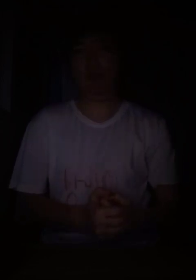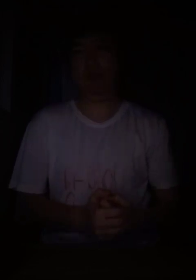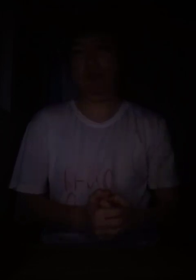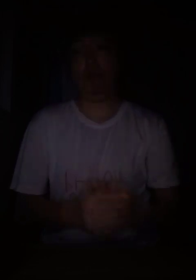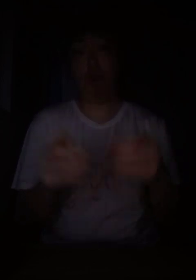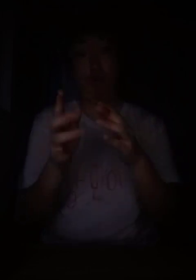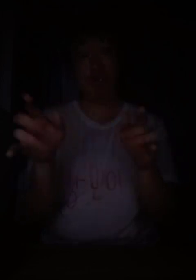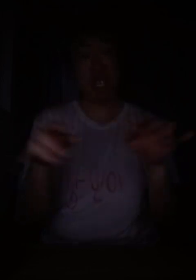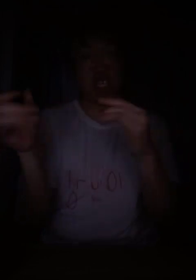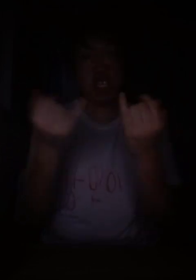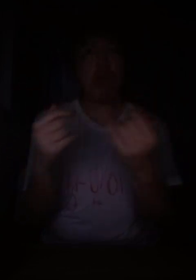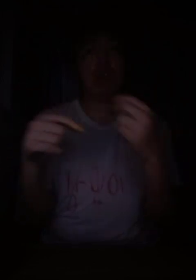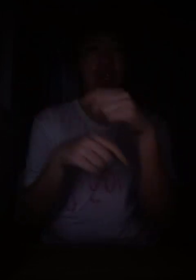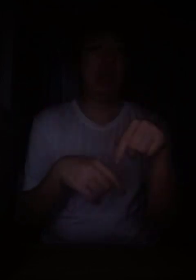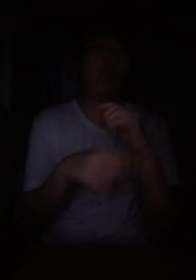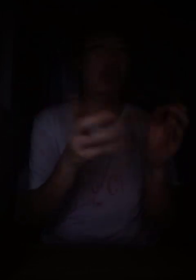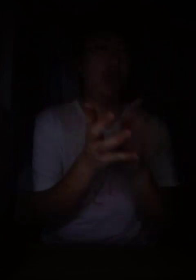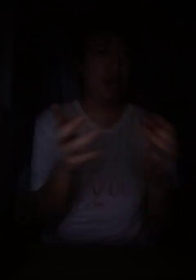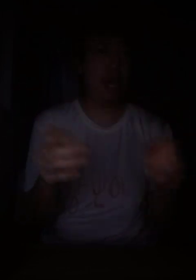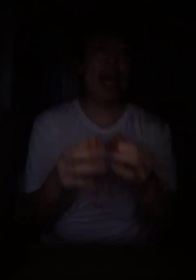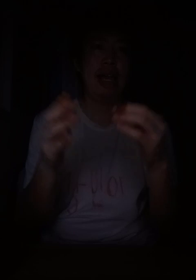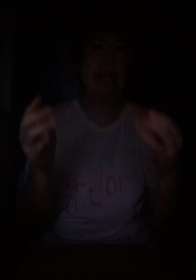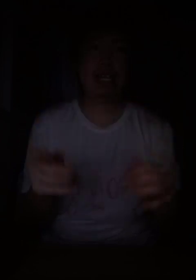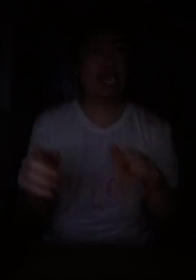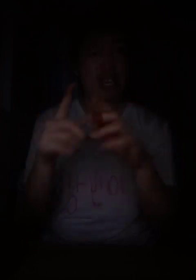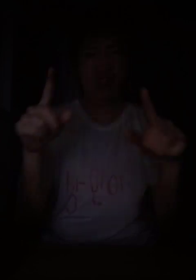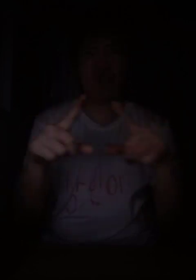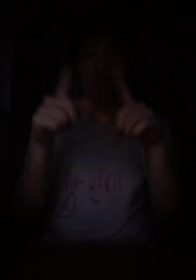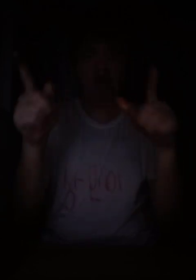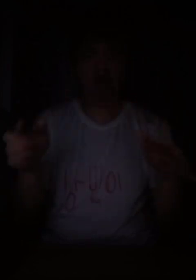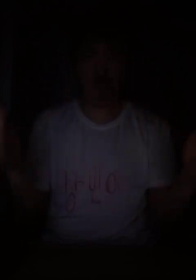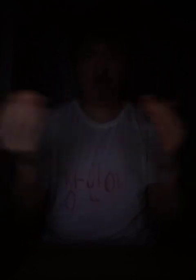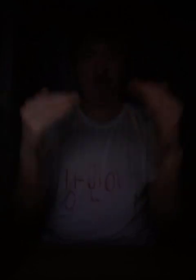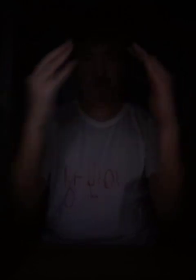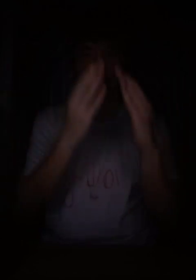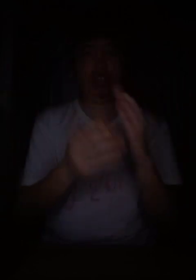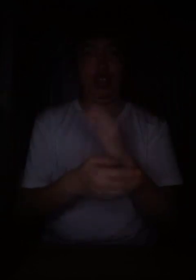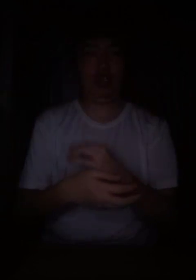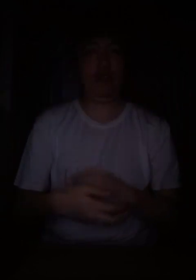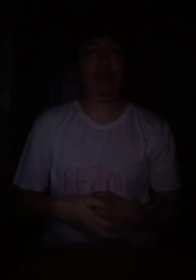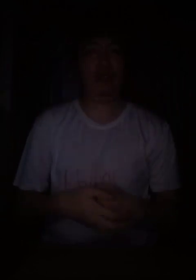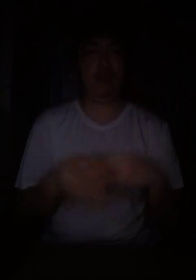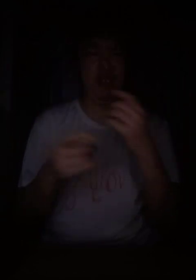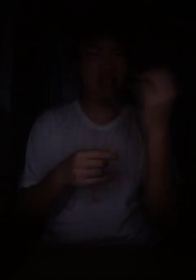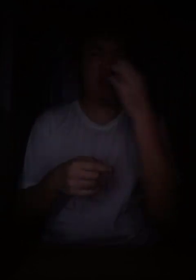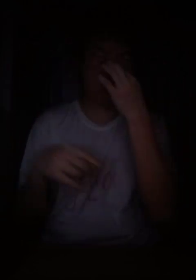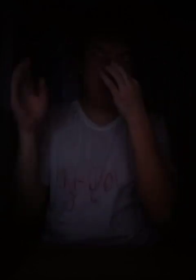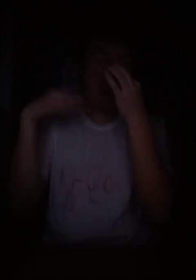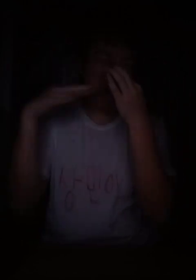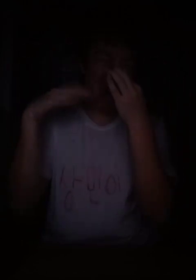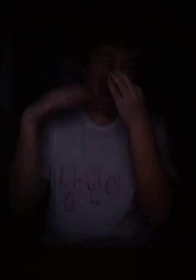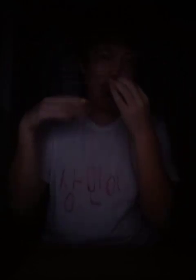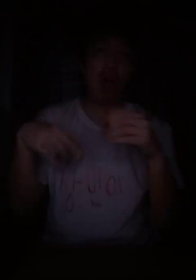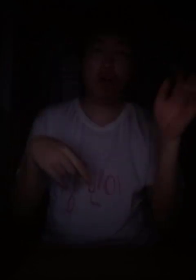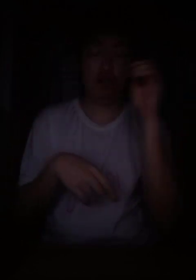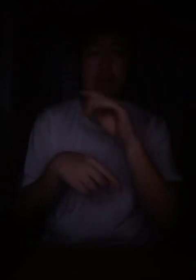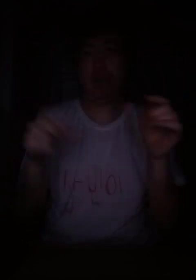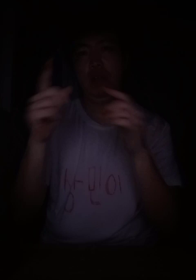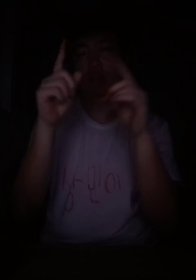노부부의 시신이 발견된 서울 서대문구의 한 다세대 주택입니다. 심한 악취가 난다는 신고를 접수한 경찰이